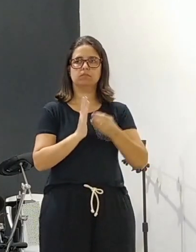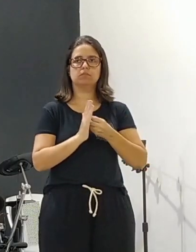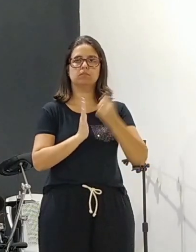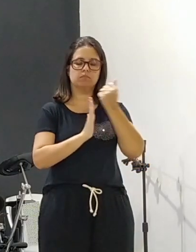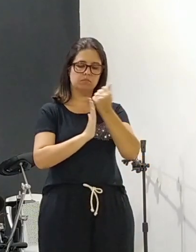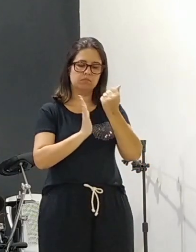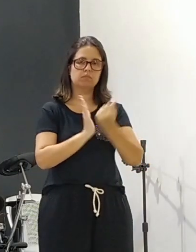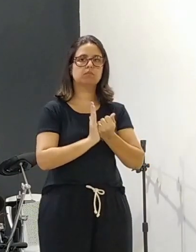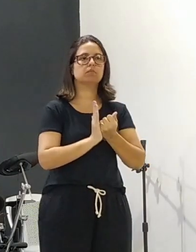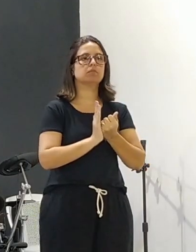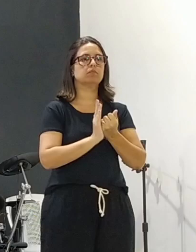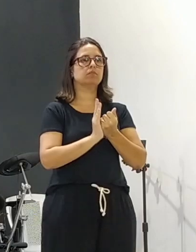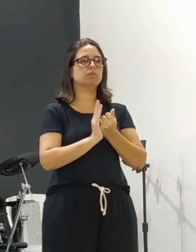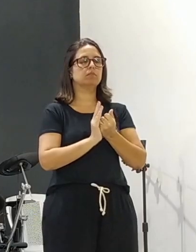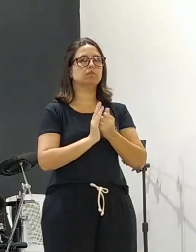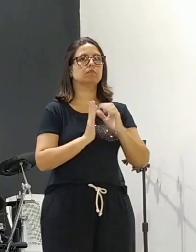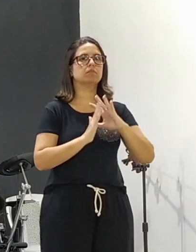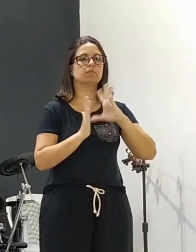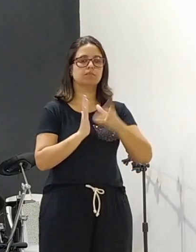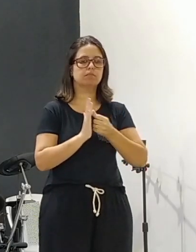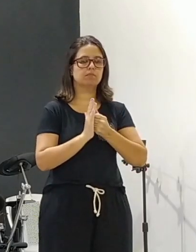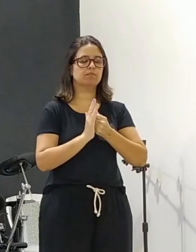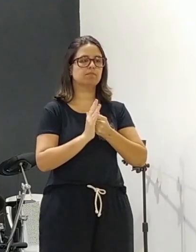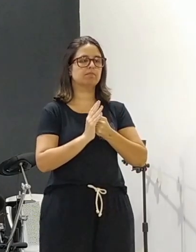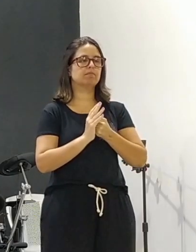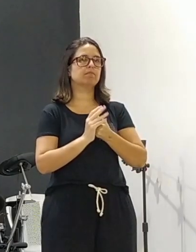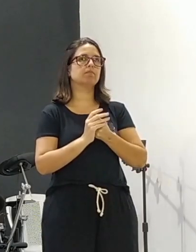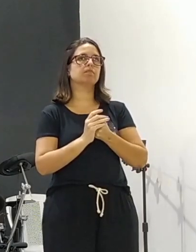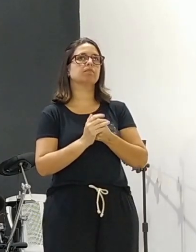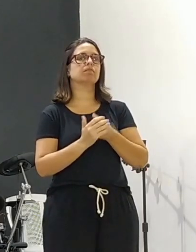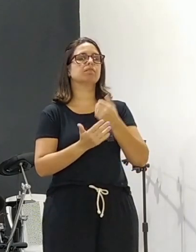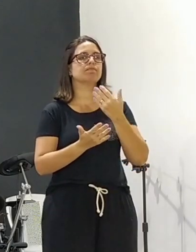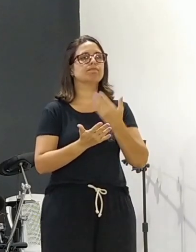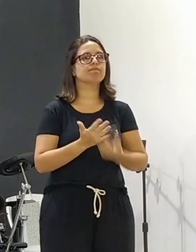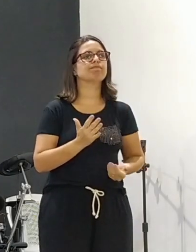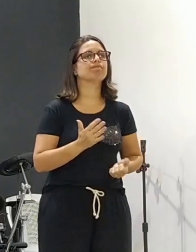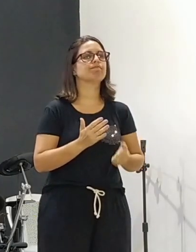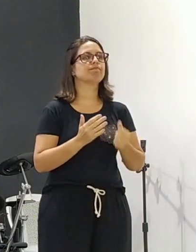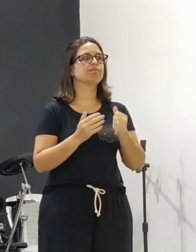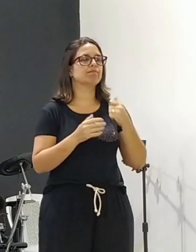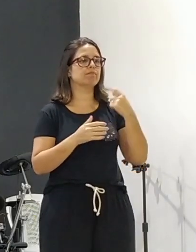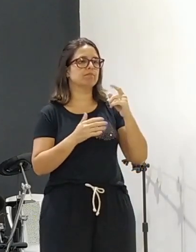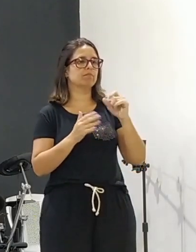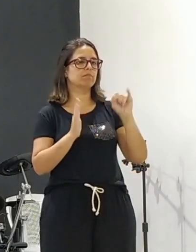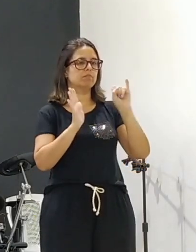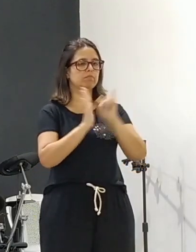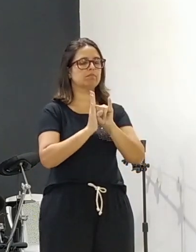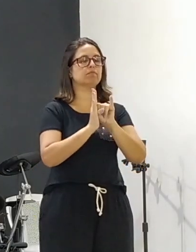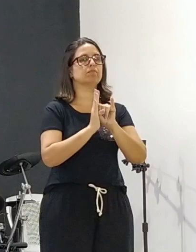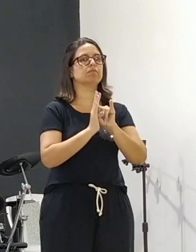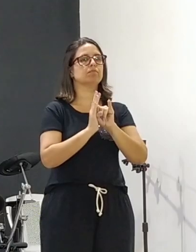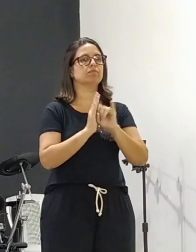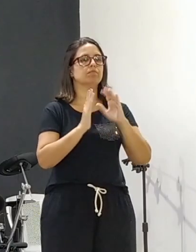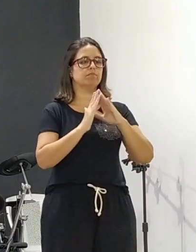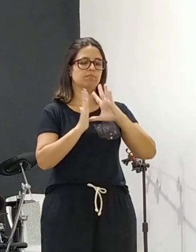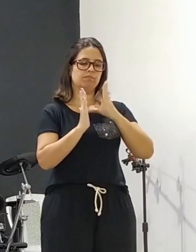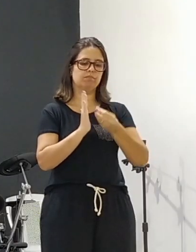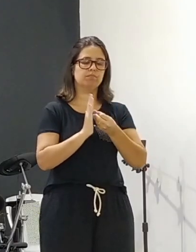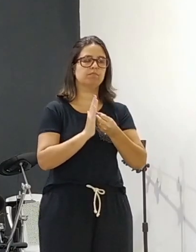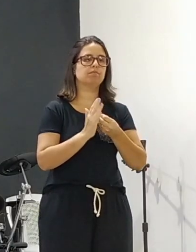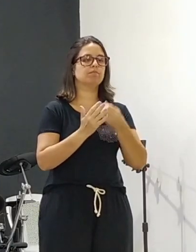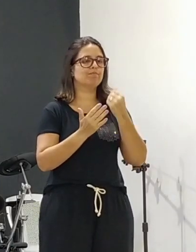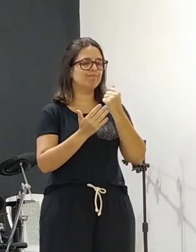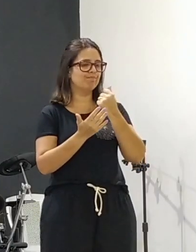nosso século, uma igreja que tem perdido a sua identidade, uma igreja que tem perdido a